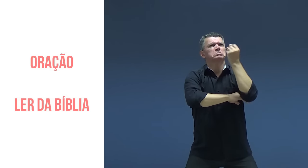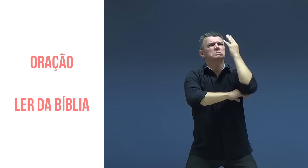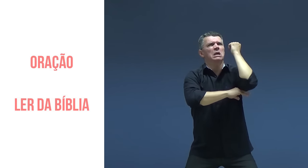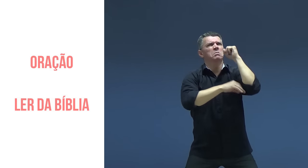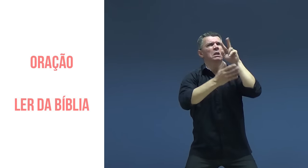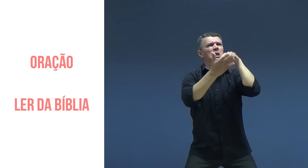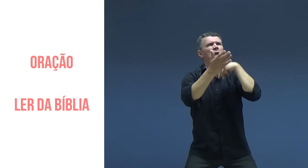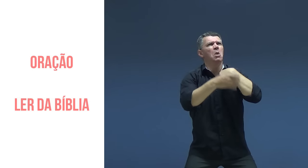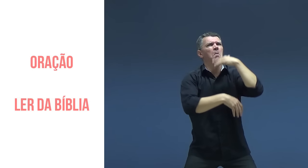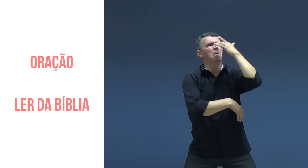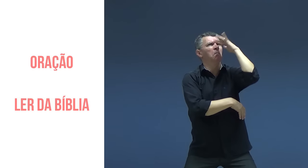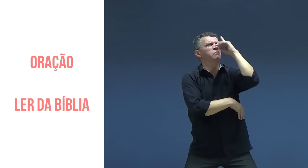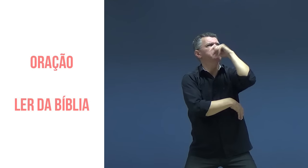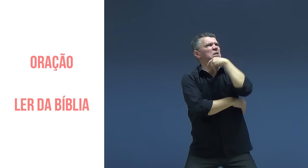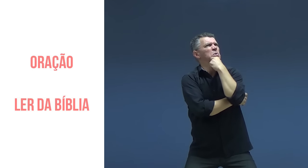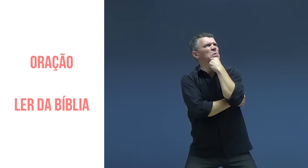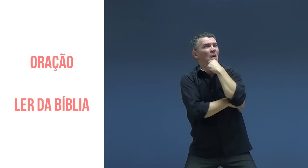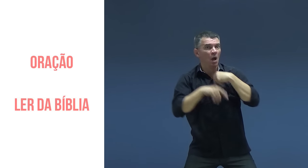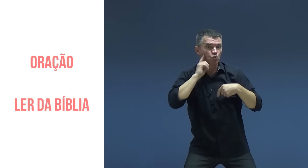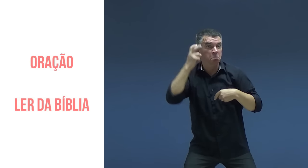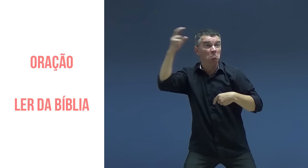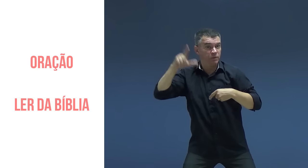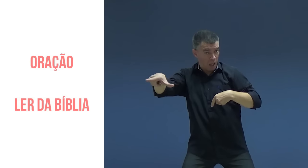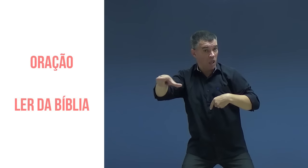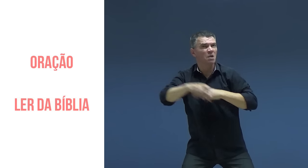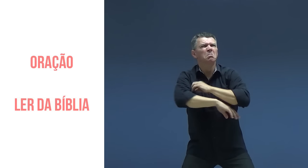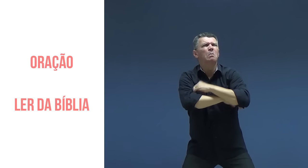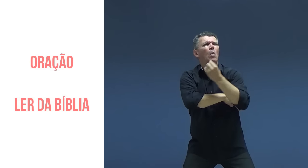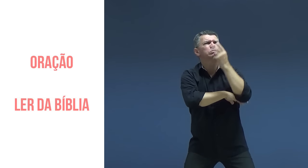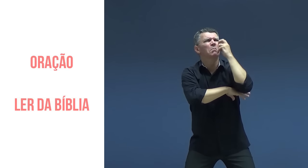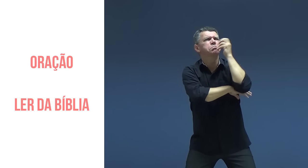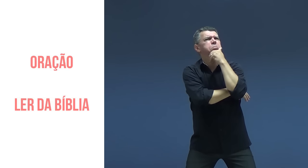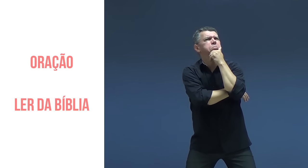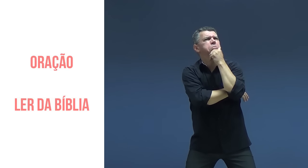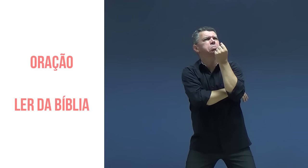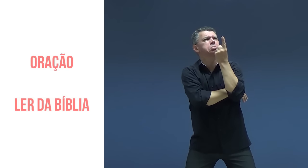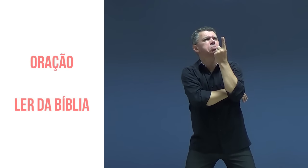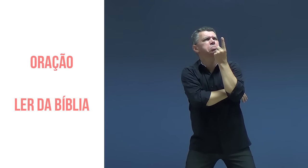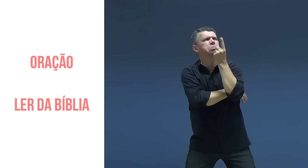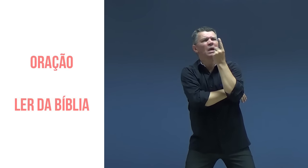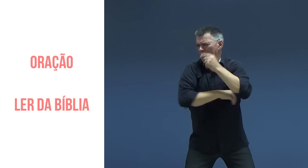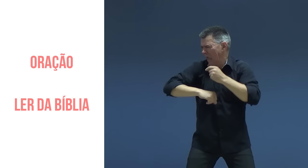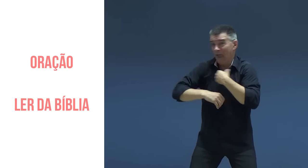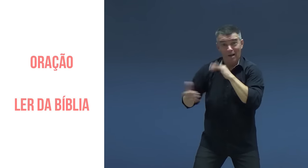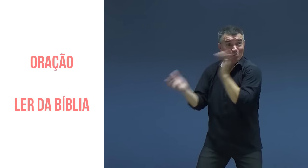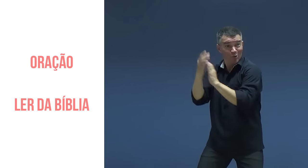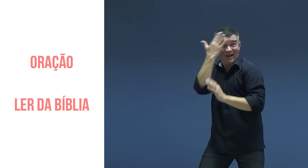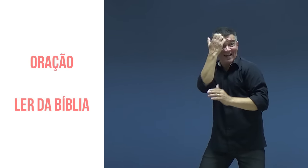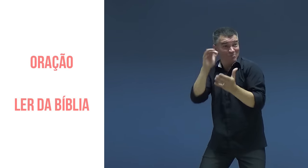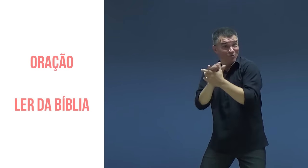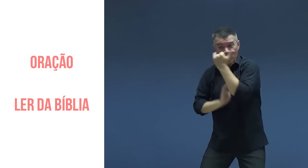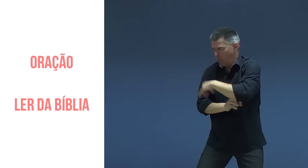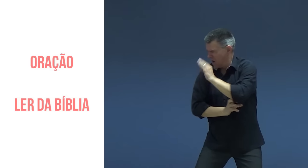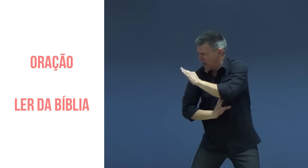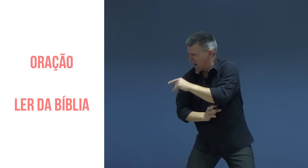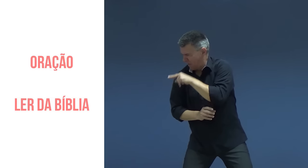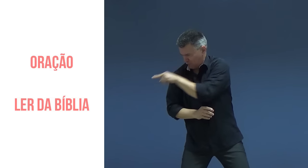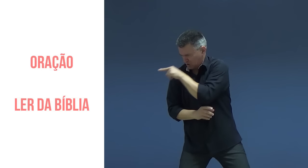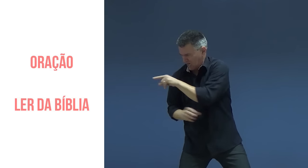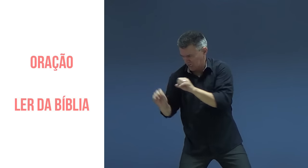olhando. Nossa, como é que ele sabe? Nossa, ele é tão difícil, é? Né? Como é que ele entendeu? Aí fala assim para Deus,